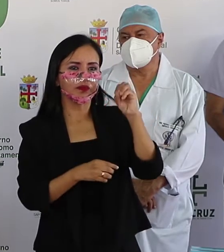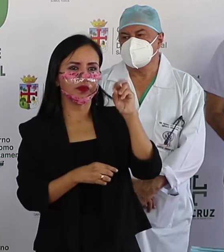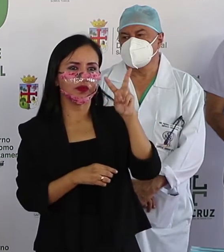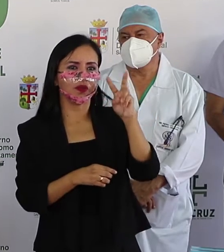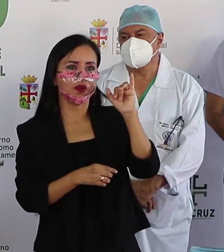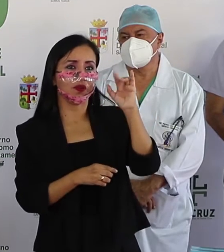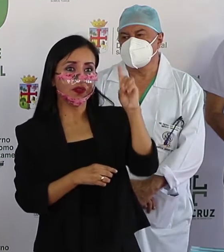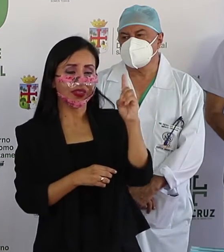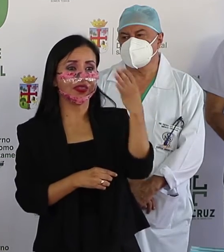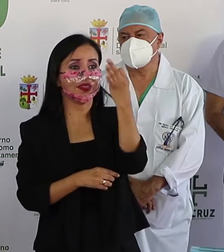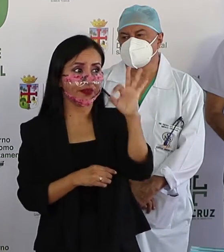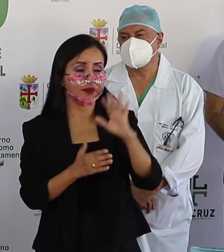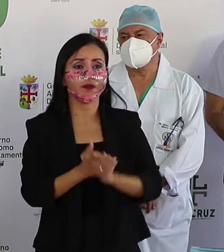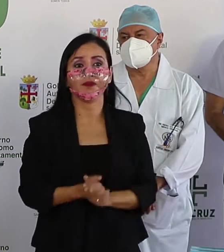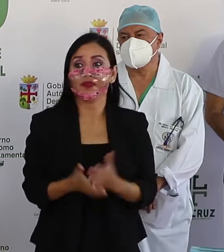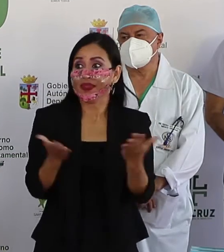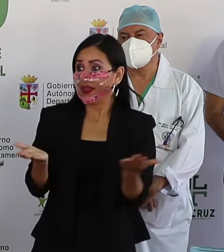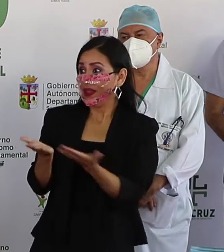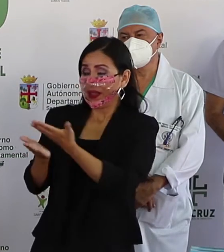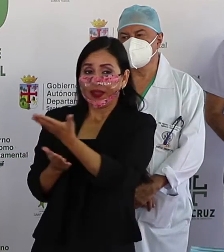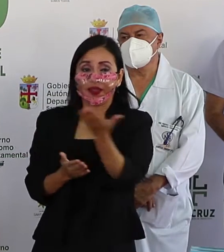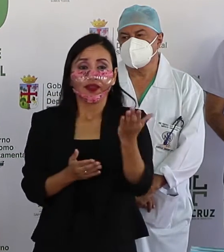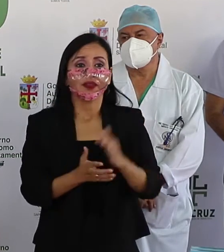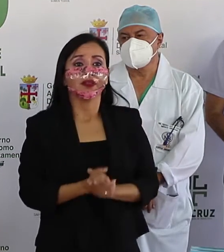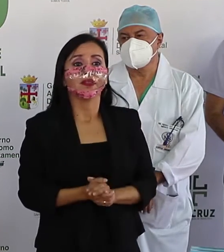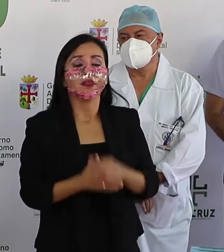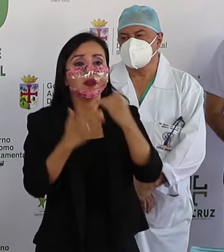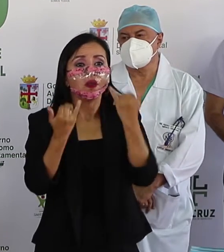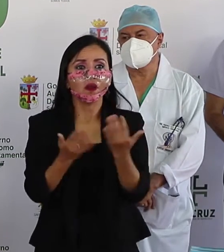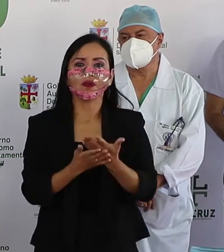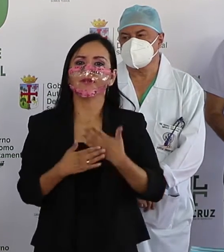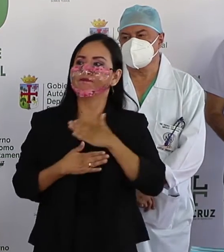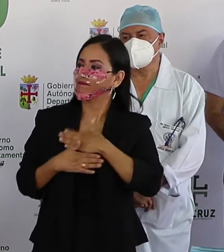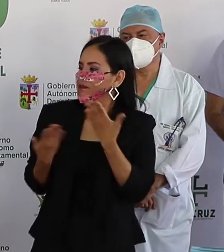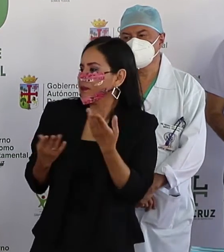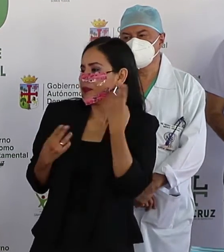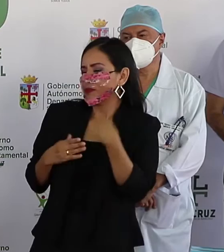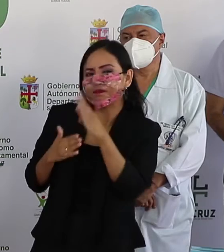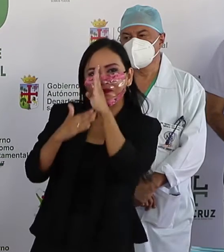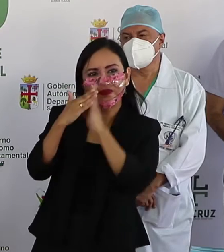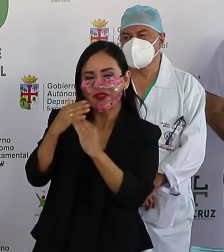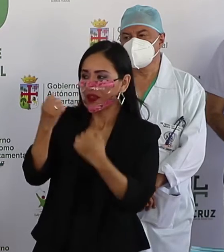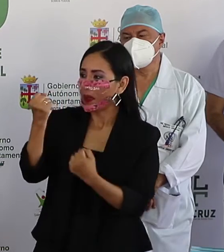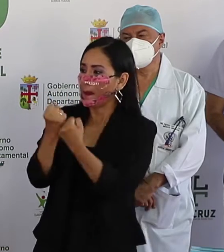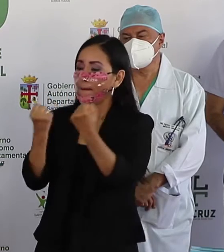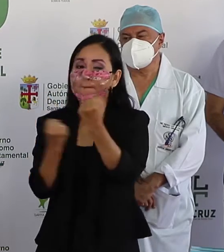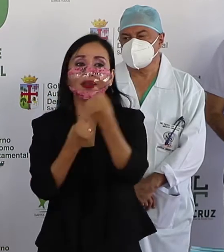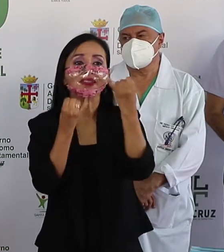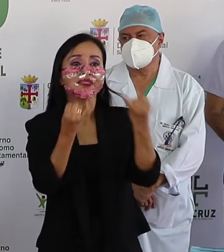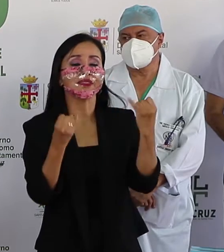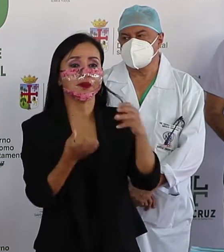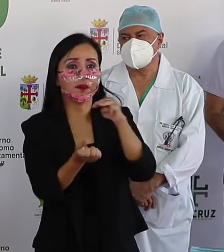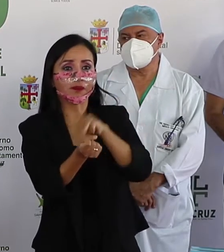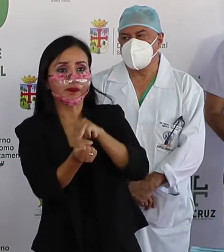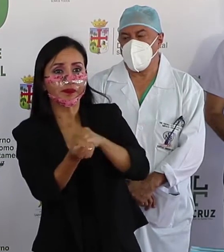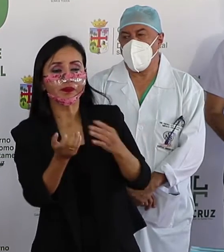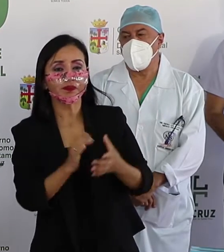COVID-19. Por lo que estamos aquí con este modesto aporte de insumos